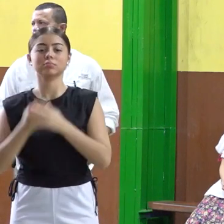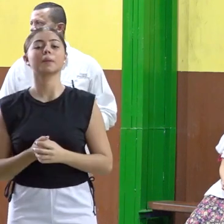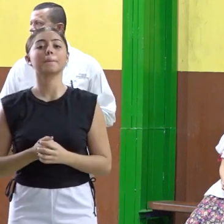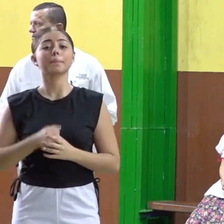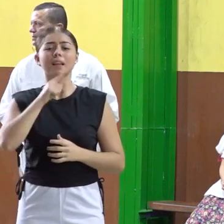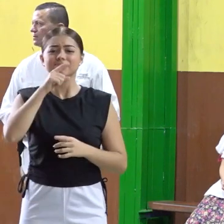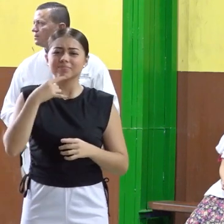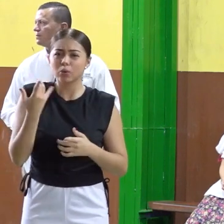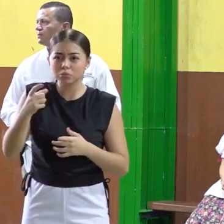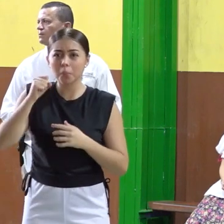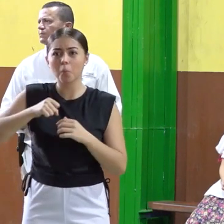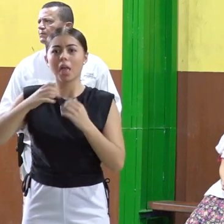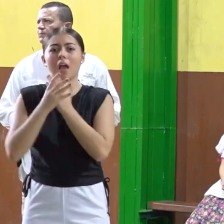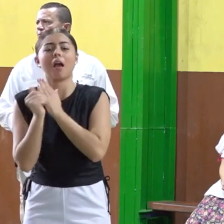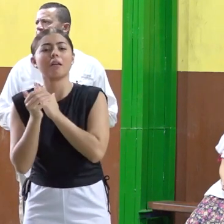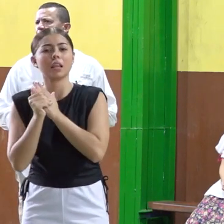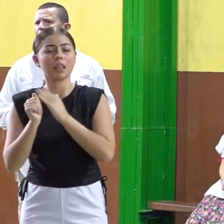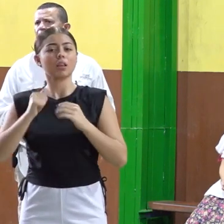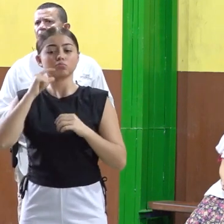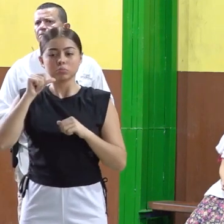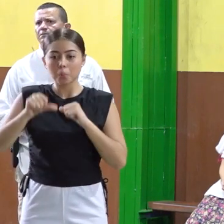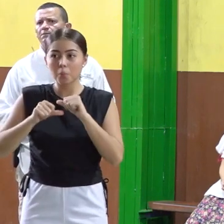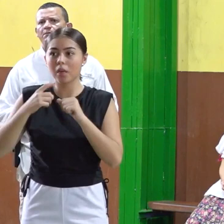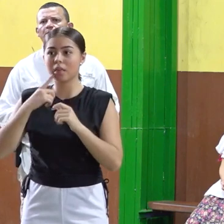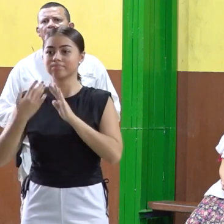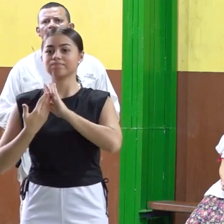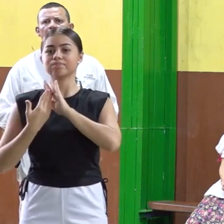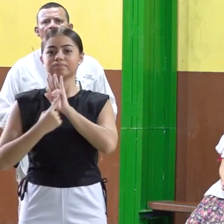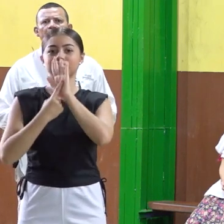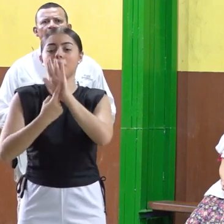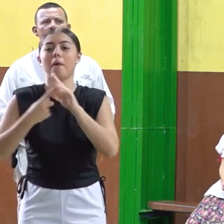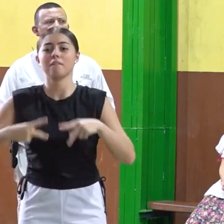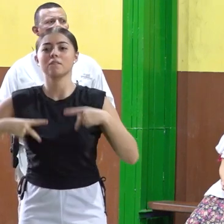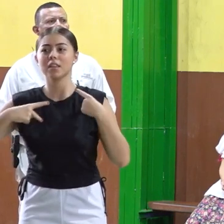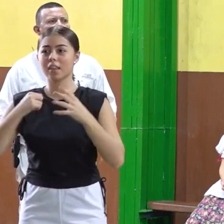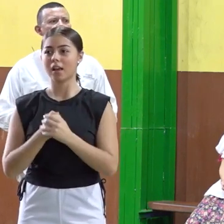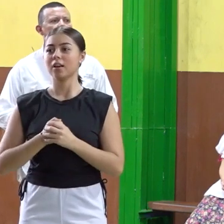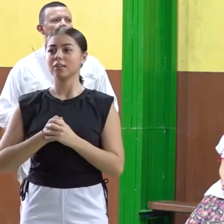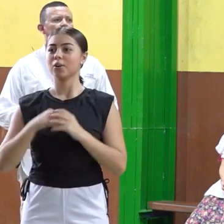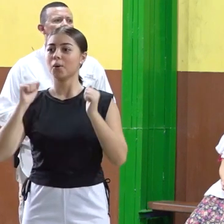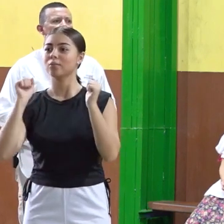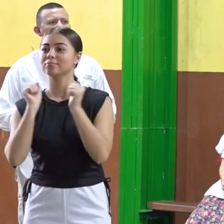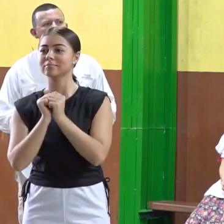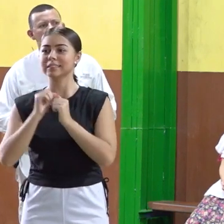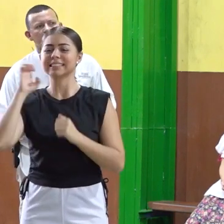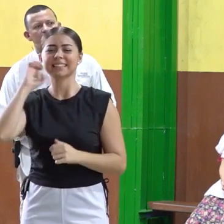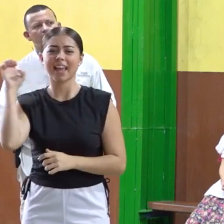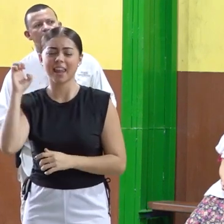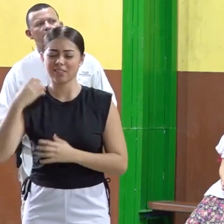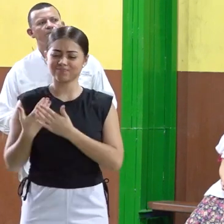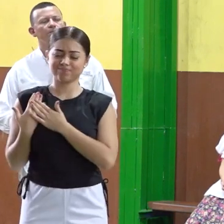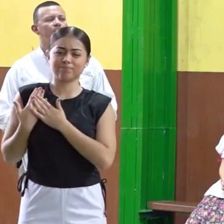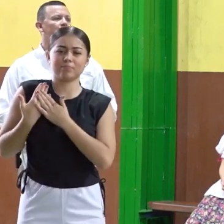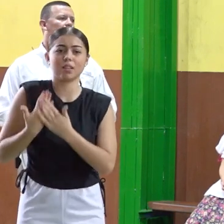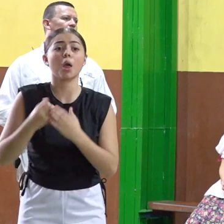Esa capacidad de afrontar la vida con energía, con entrega, la